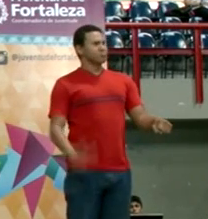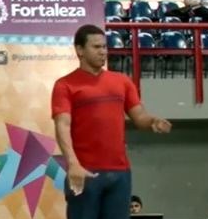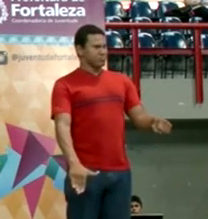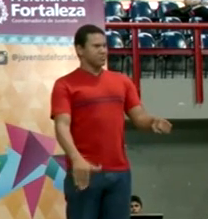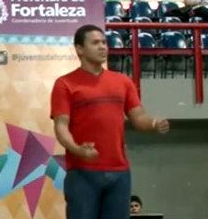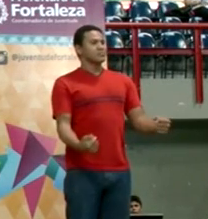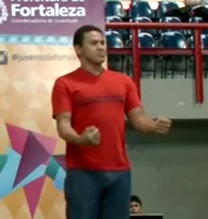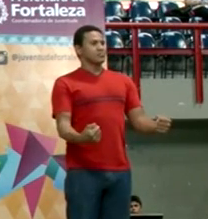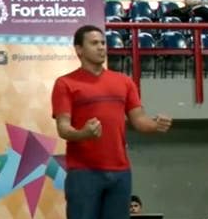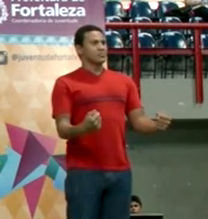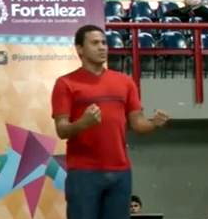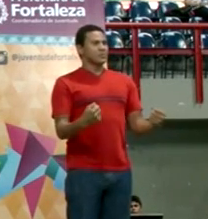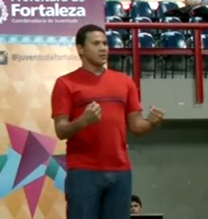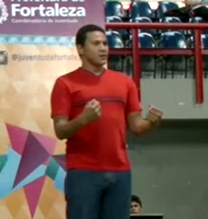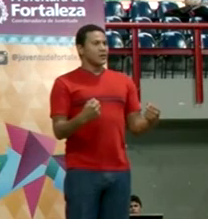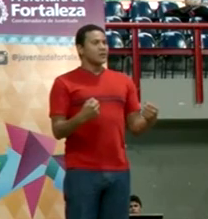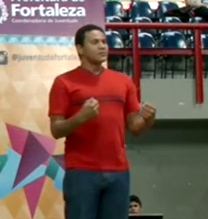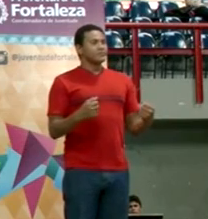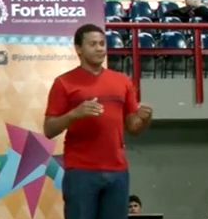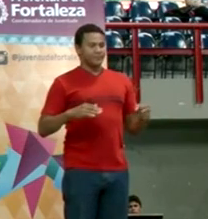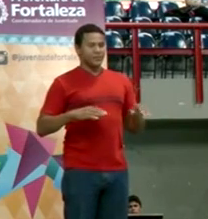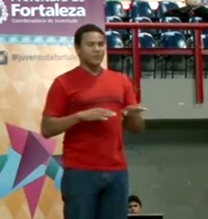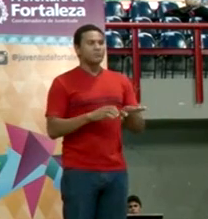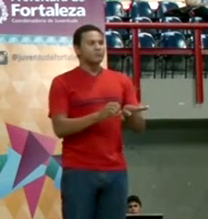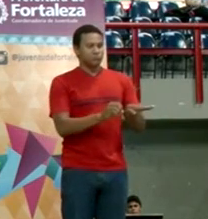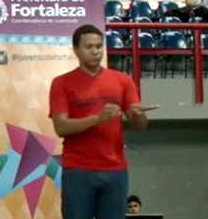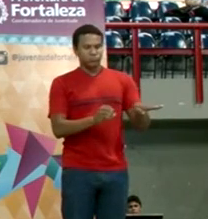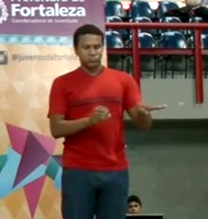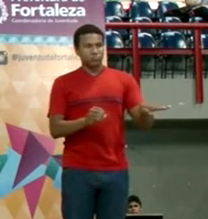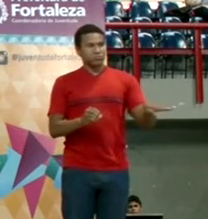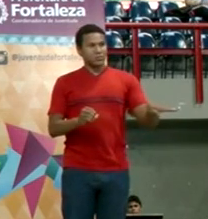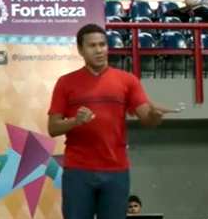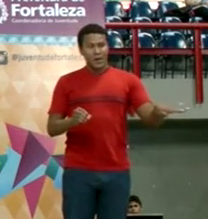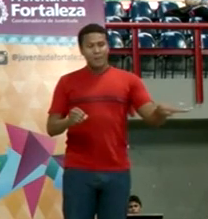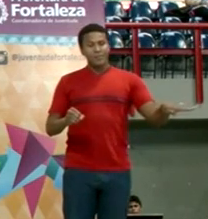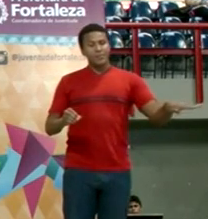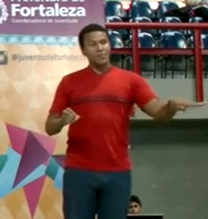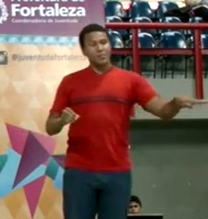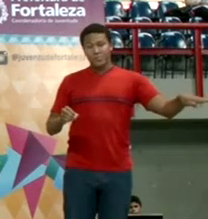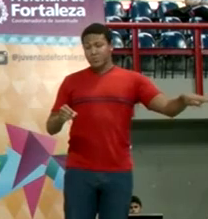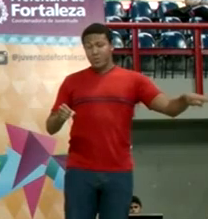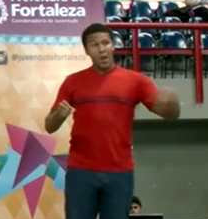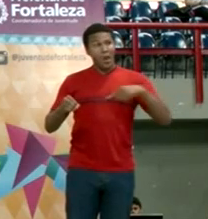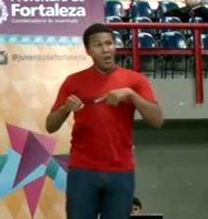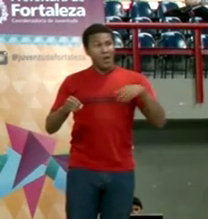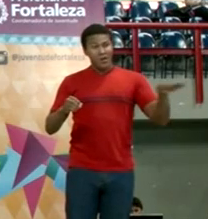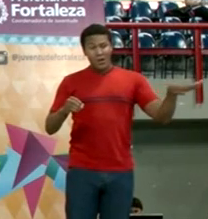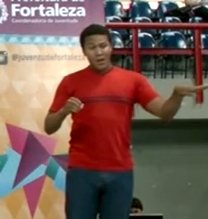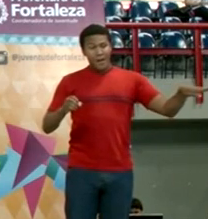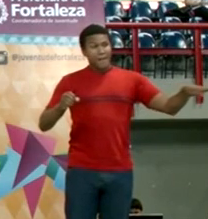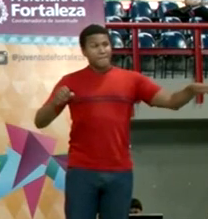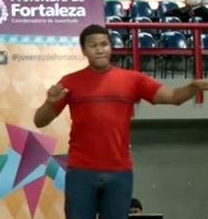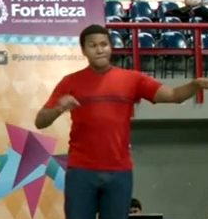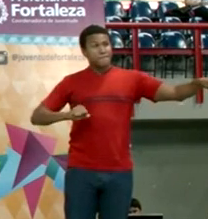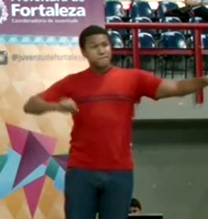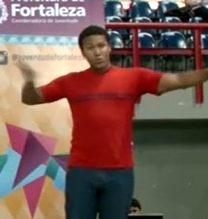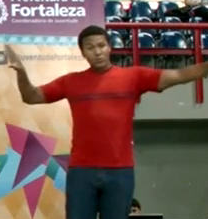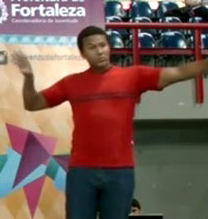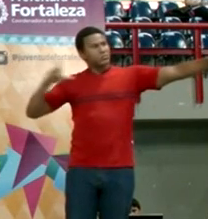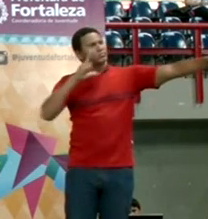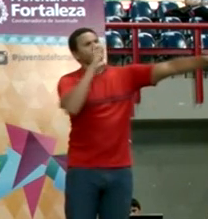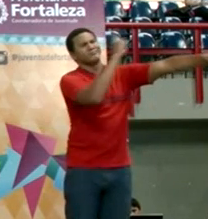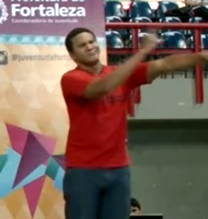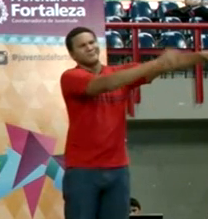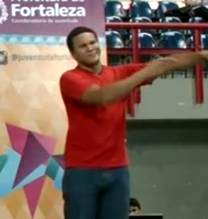acelerou. O carro passou da granada, a granada caiu atrás. Pim, pim, pim, pim. Quando a granada explodiu, o Francisco Ferdinando já tinha